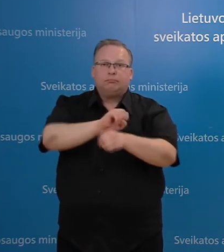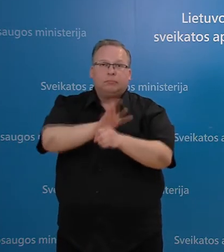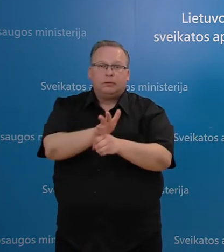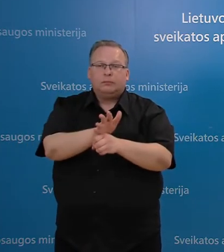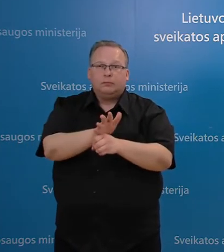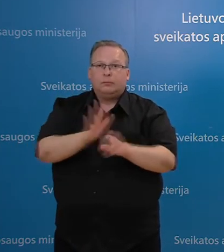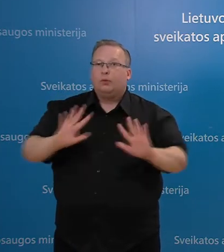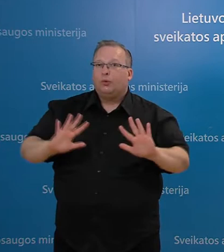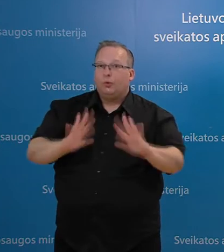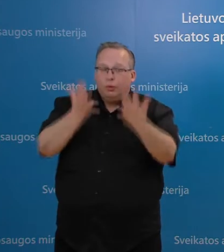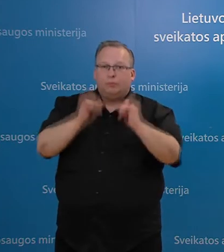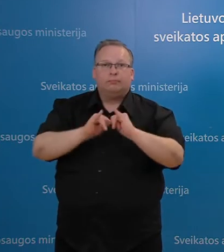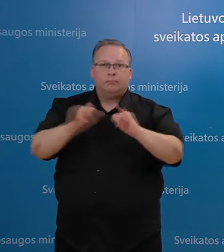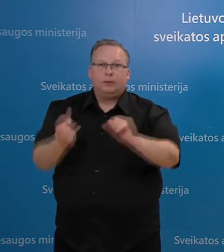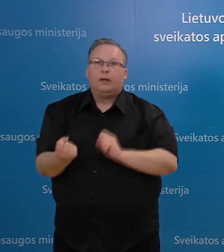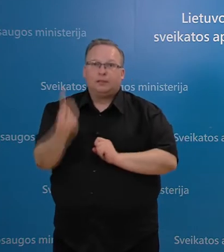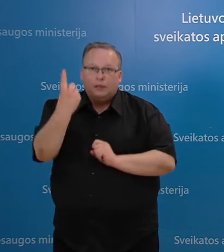koronaviruso infekcijos plitimam